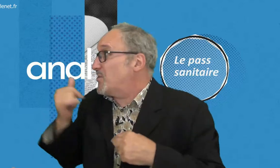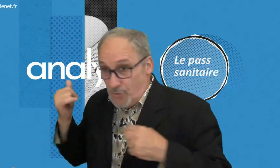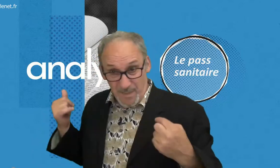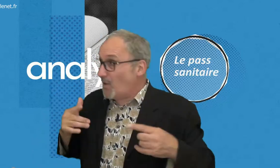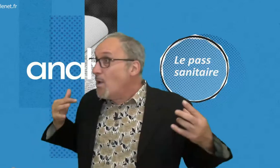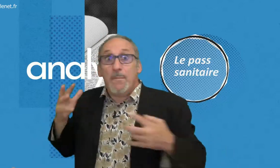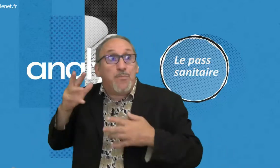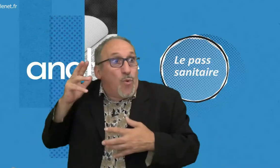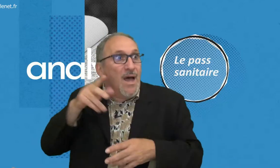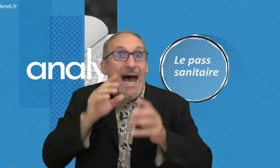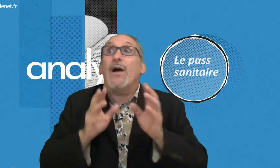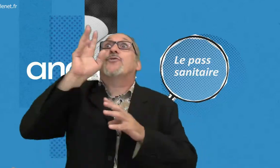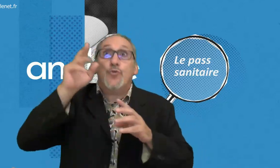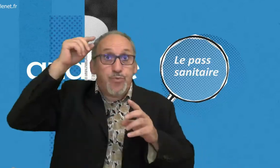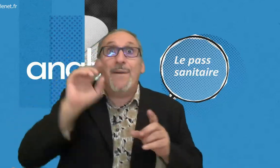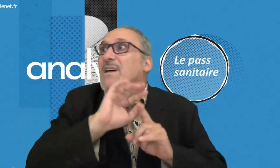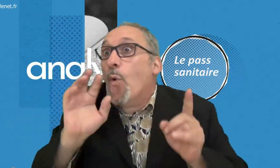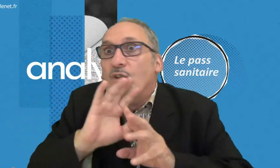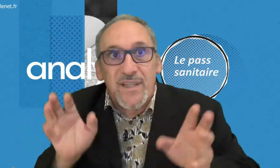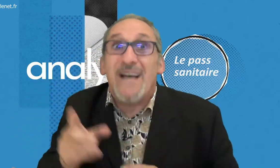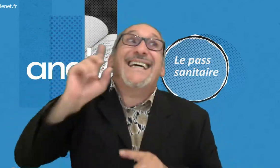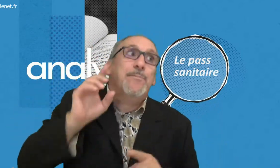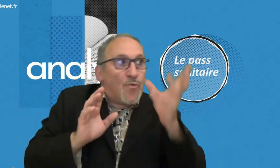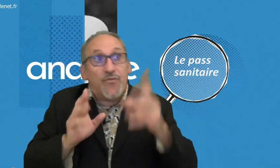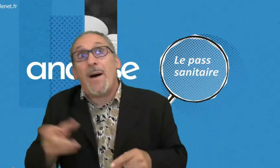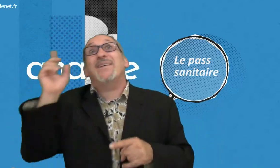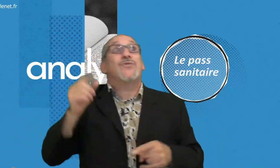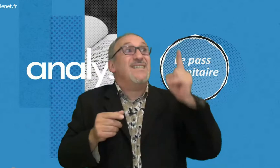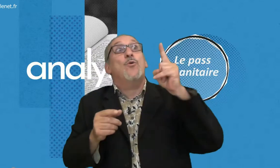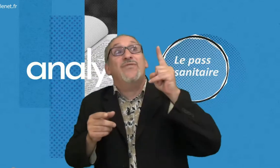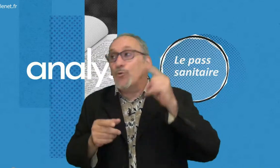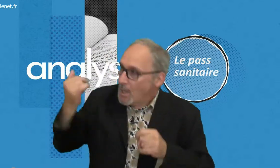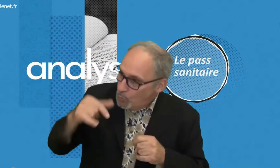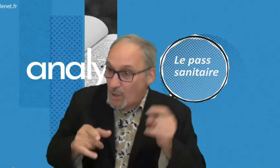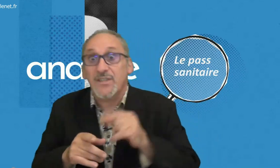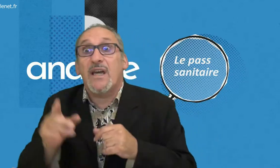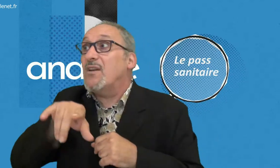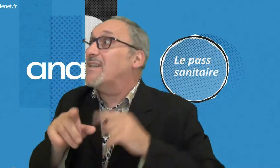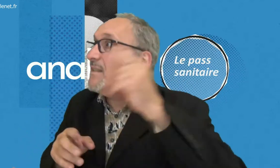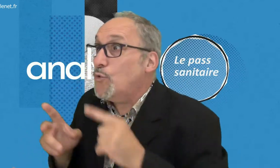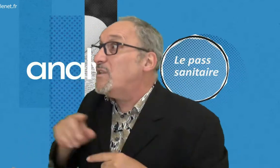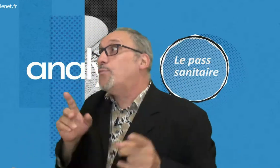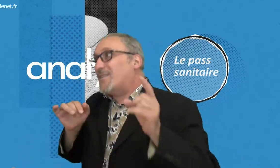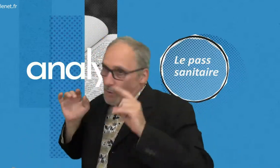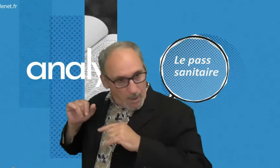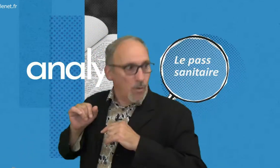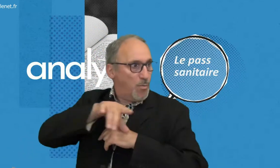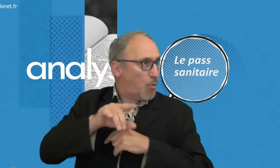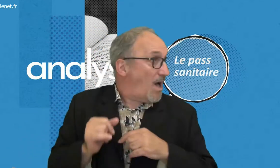parce que tu sais pas. Mais pourquoi? Alors, est-ce que tu pourras? Mais non, on n'en sait pas. Ça dépend. Faut voir parce que si t'as eu le virus ou alors si t'as été vacciné ou si tu parce que pourquoi